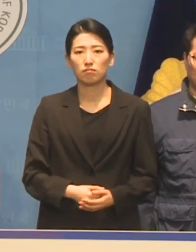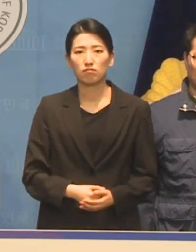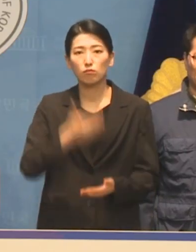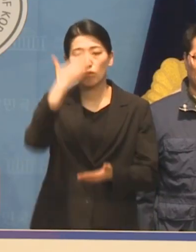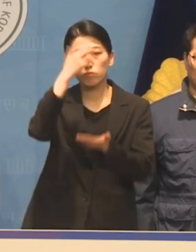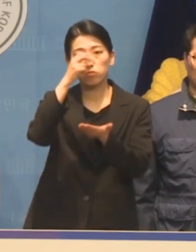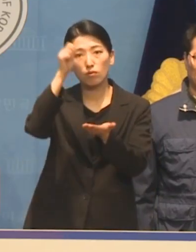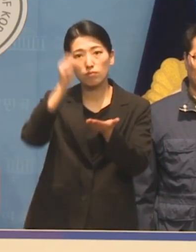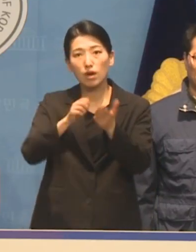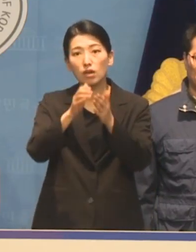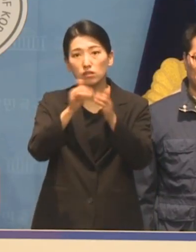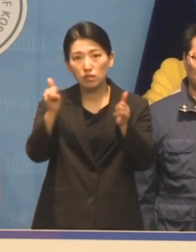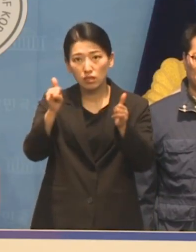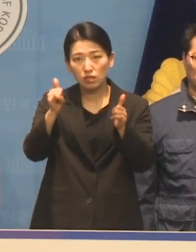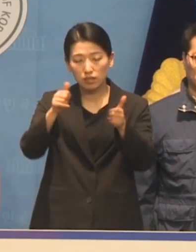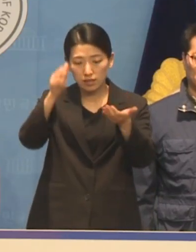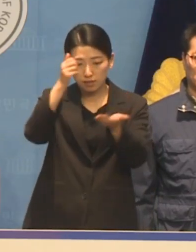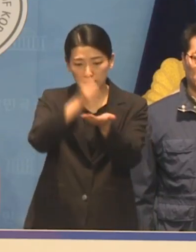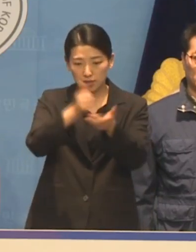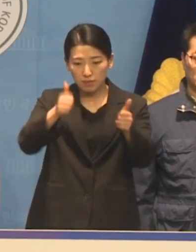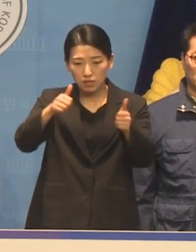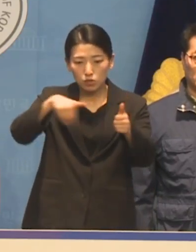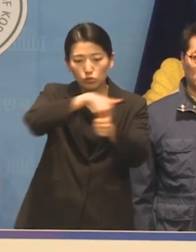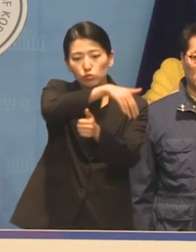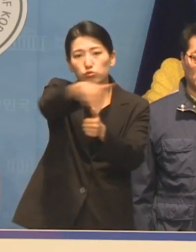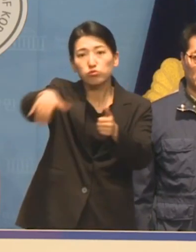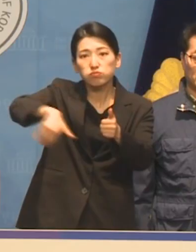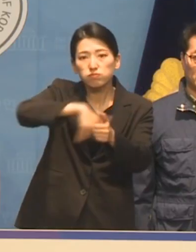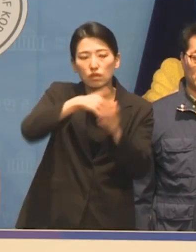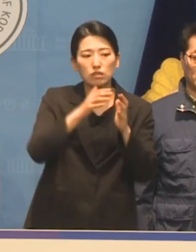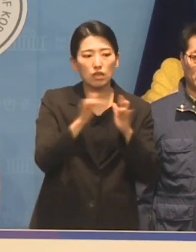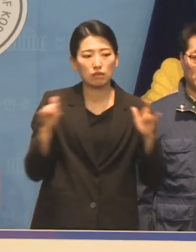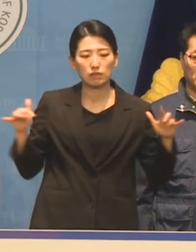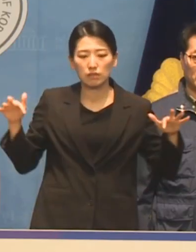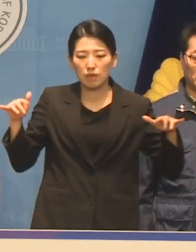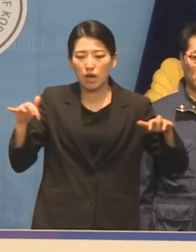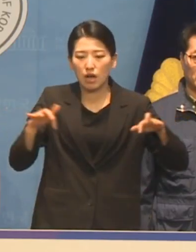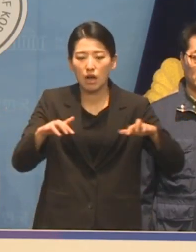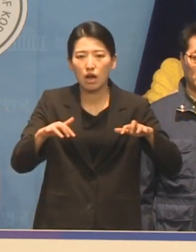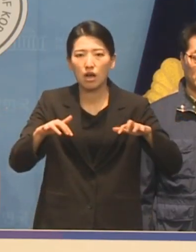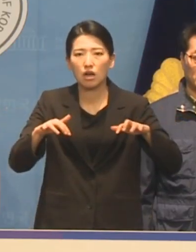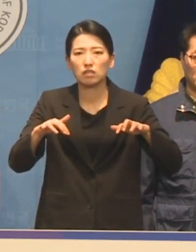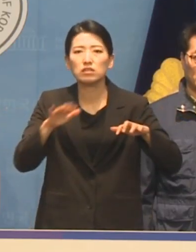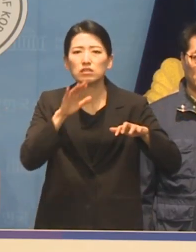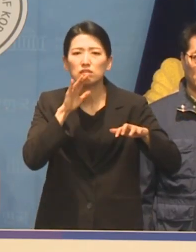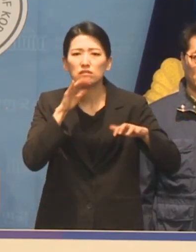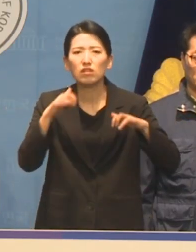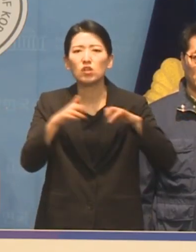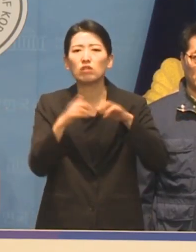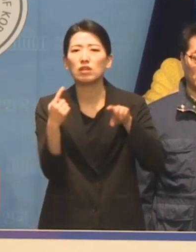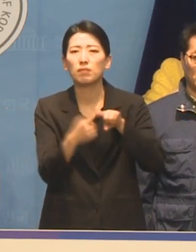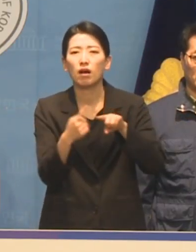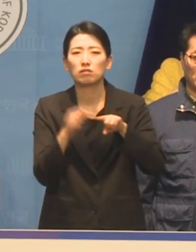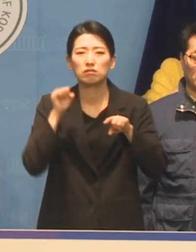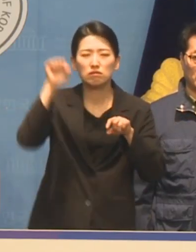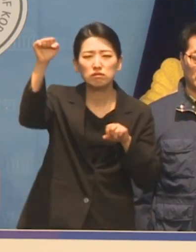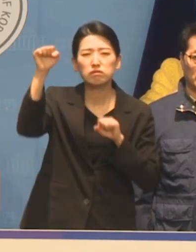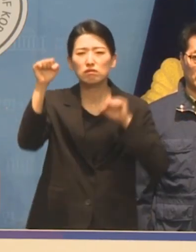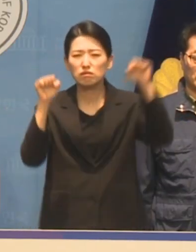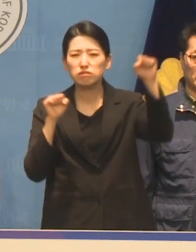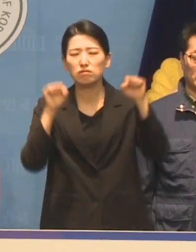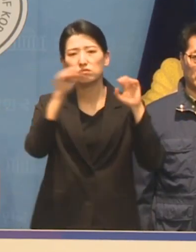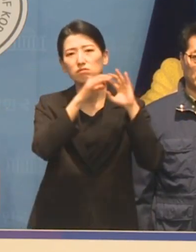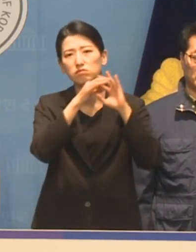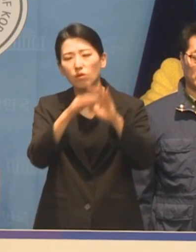헌법재판소가 위치한 종로구는 집회 전쟁터, 거대한 시위장이었습니다. 종로구를